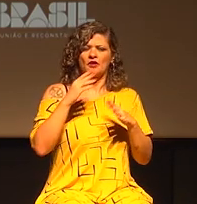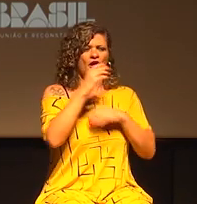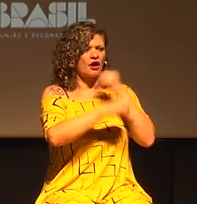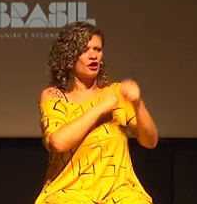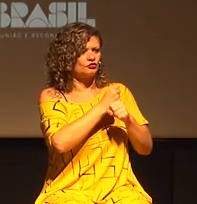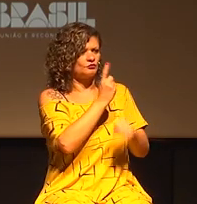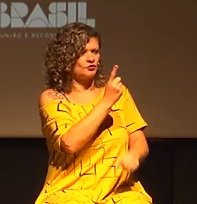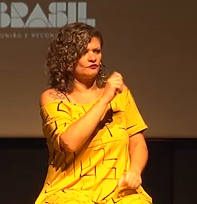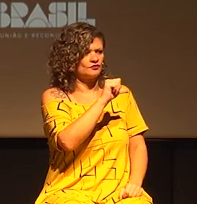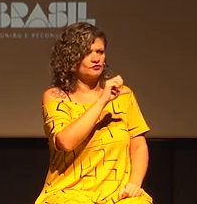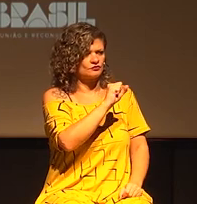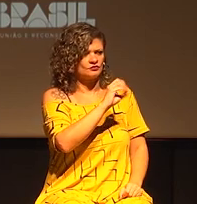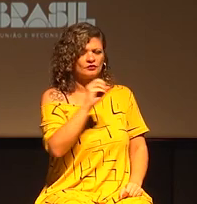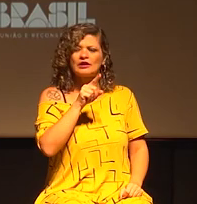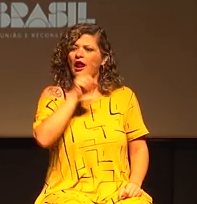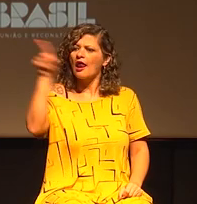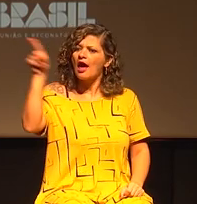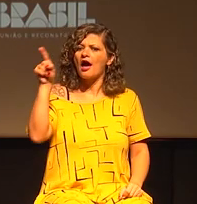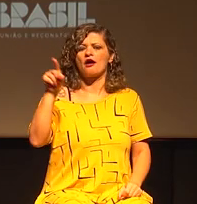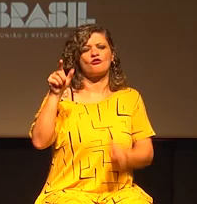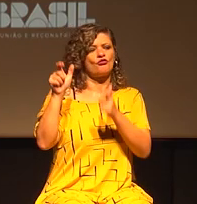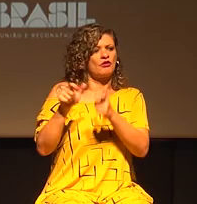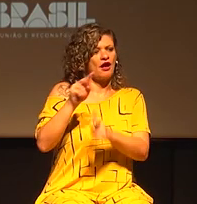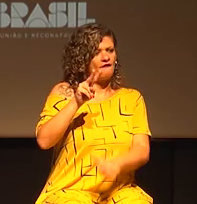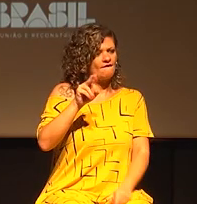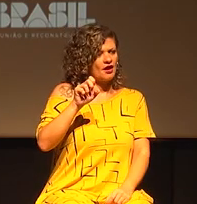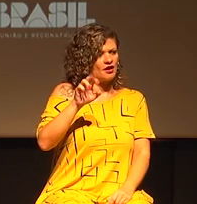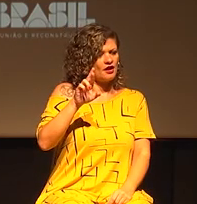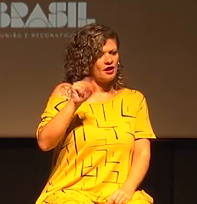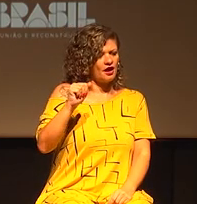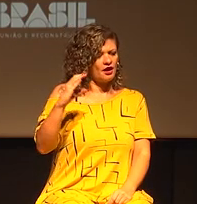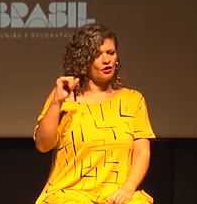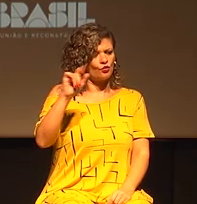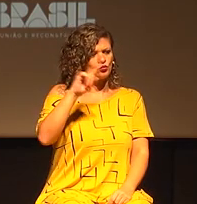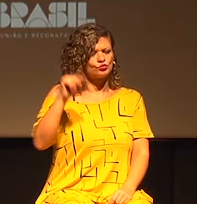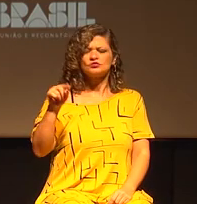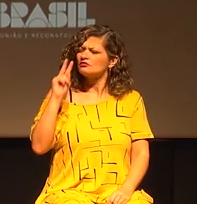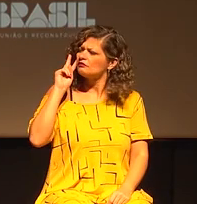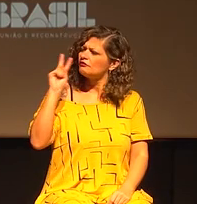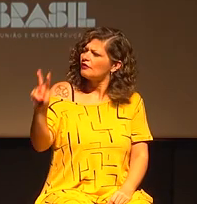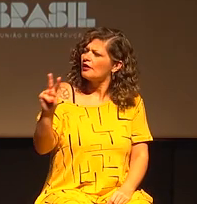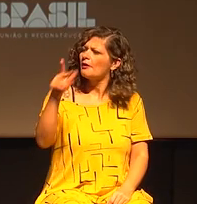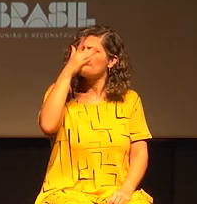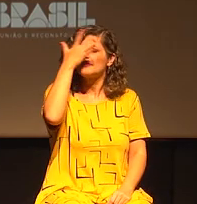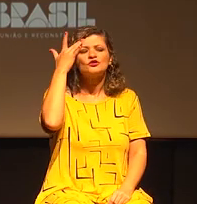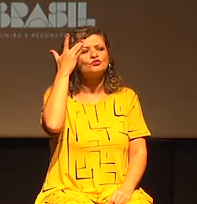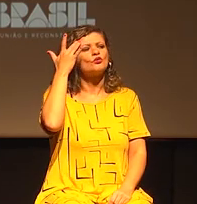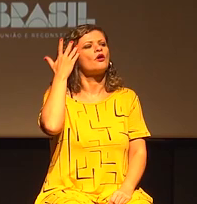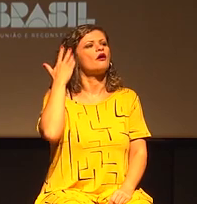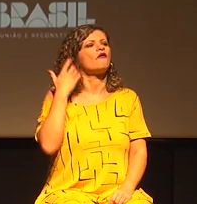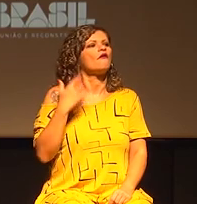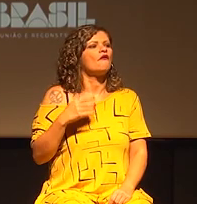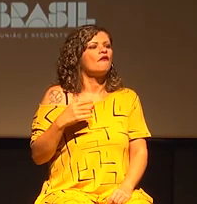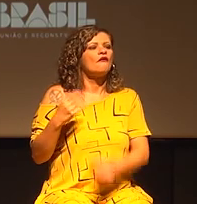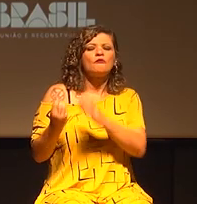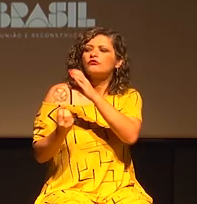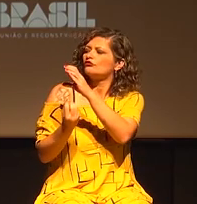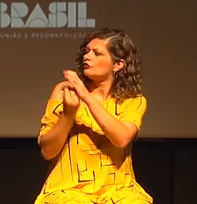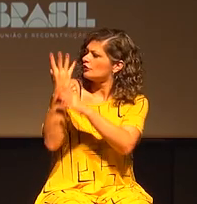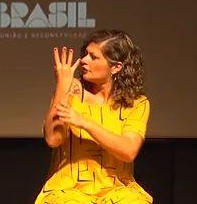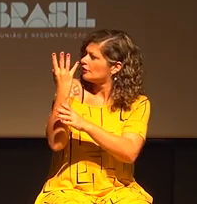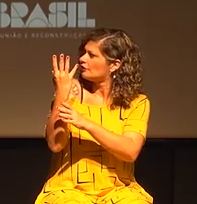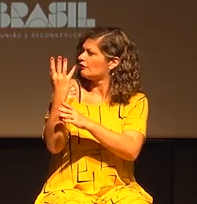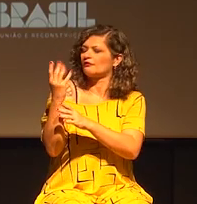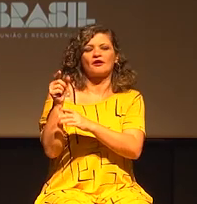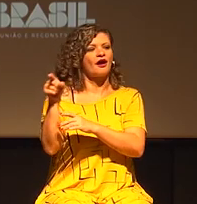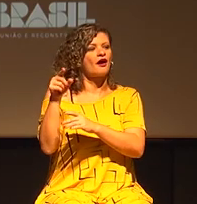80 lá no estúdio de Vera crruz né e ter Aquela quantidade de gente para que para fundar a Cut era uma